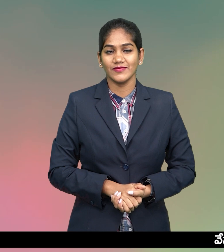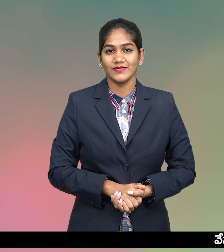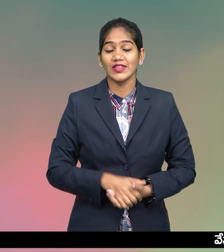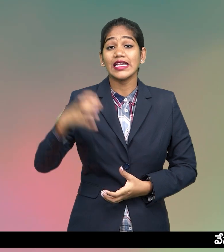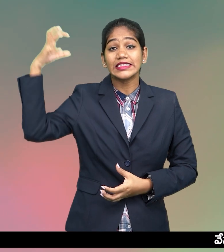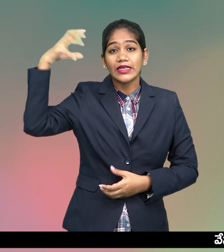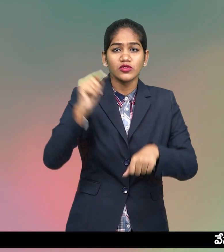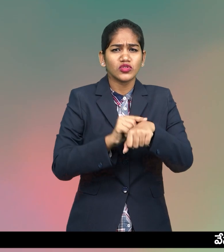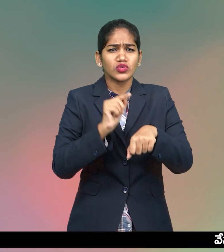వేసవి వేడి సీజన్లో